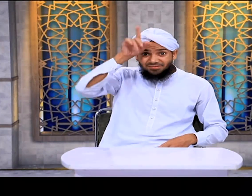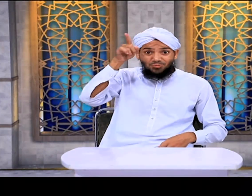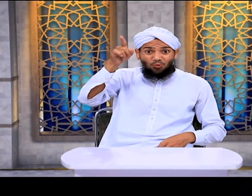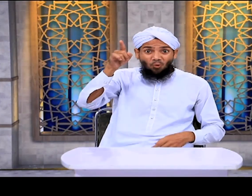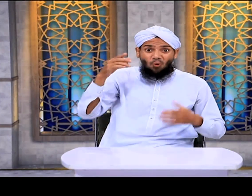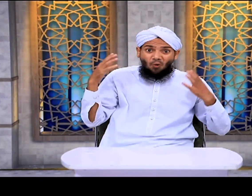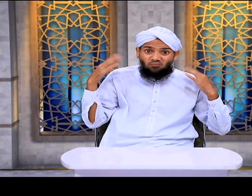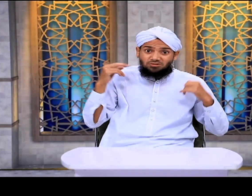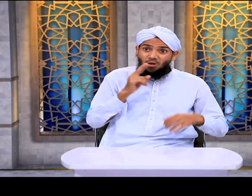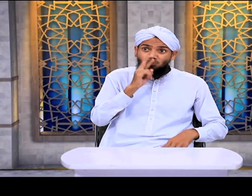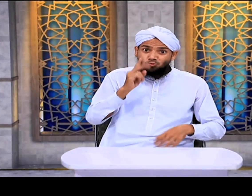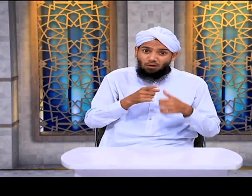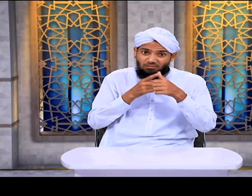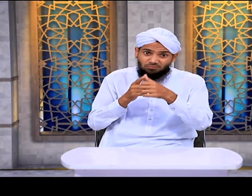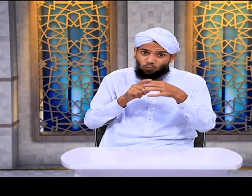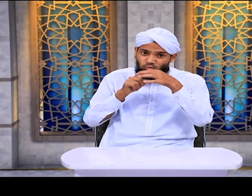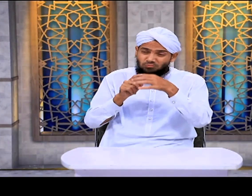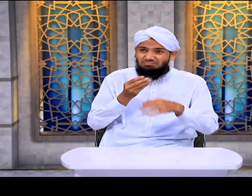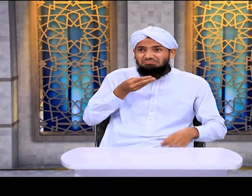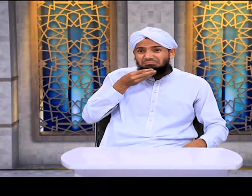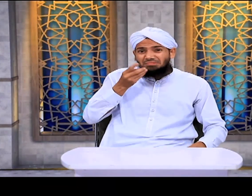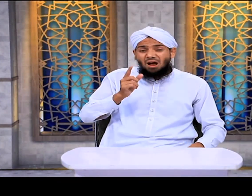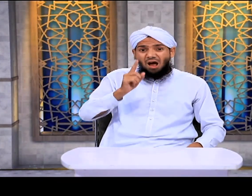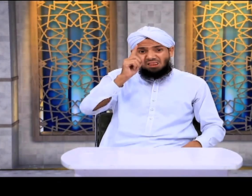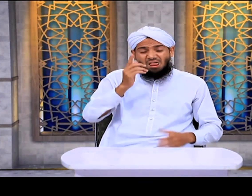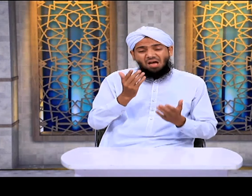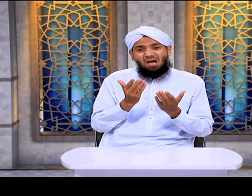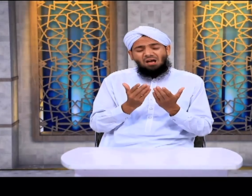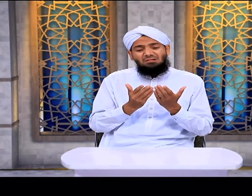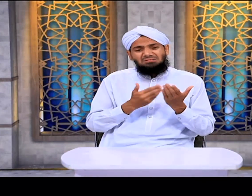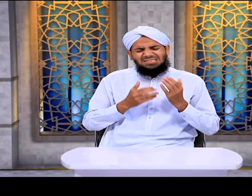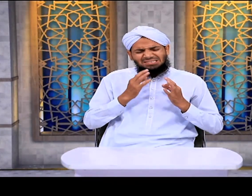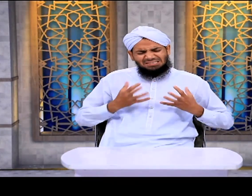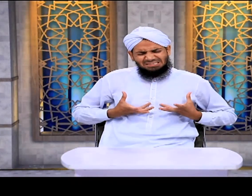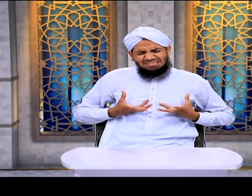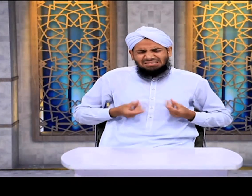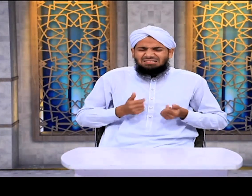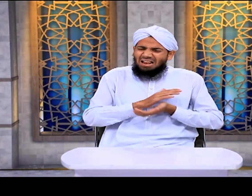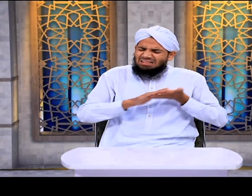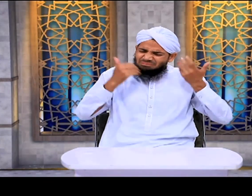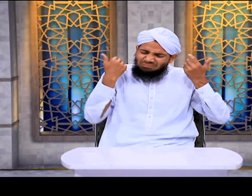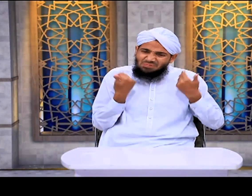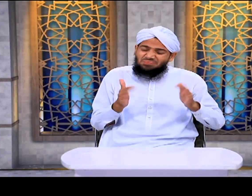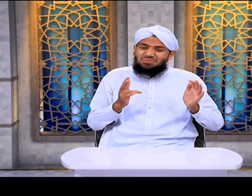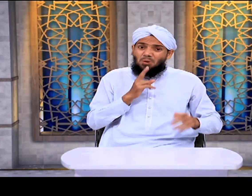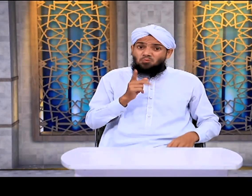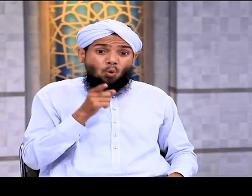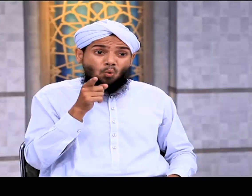التجا کریں گے، اے مالک، تیرا رب ہمیں تمام کر چکے۔ حضرت مالک علیہ السلام فرمائیں گے، تمہیں